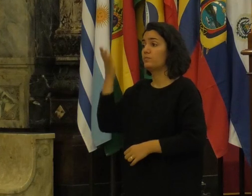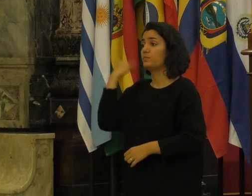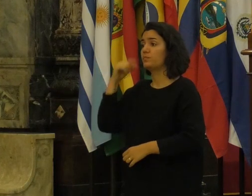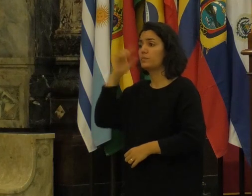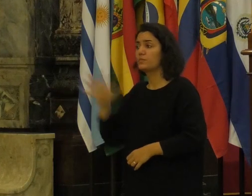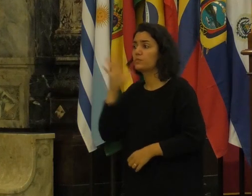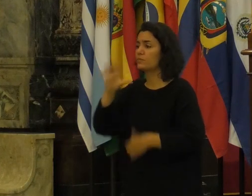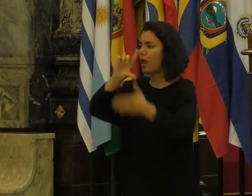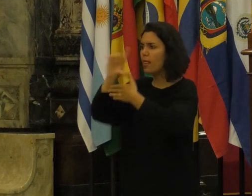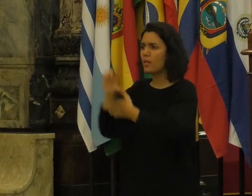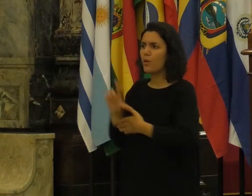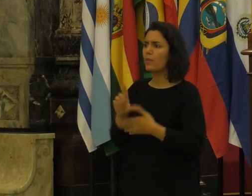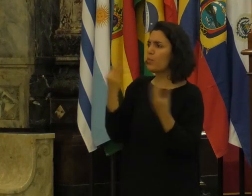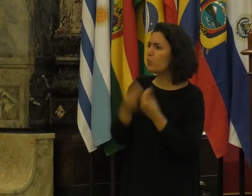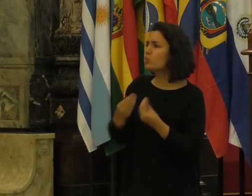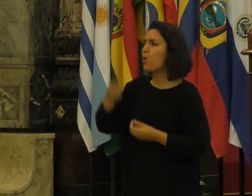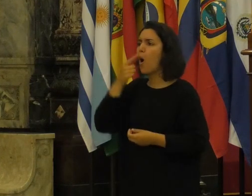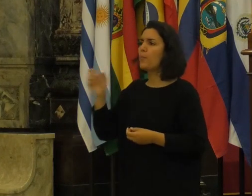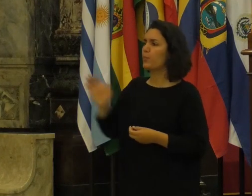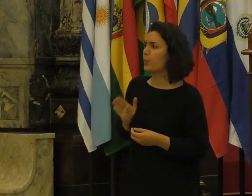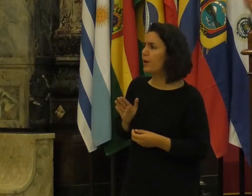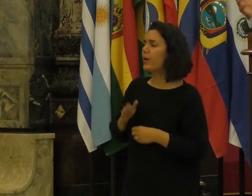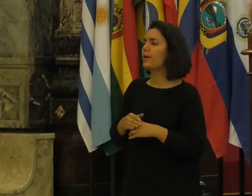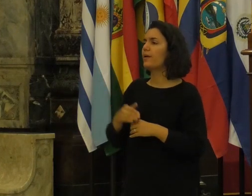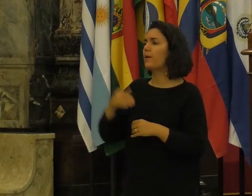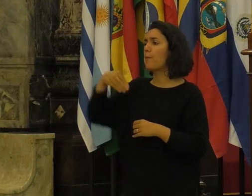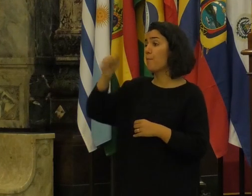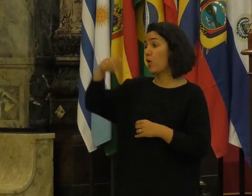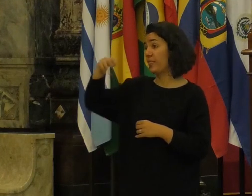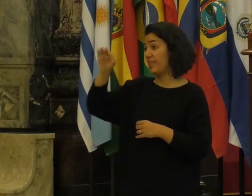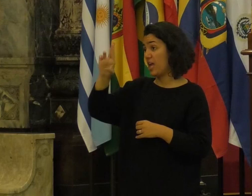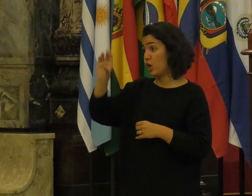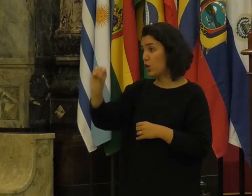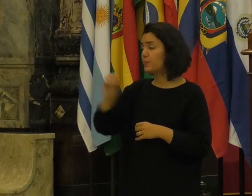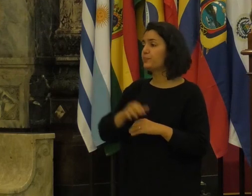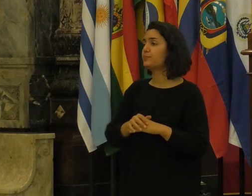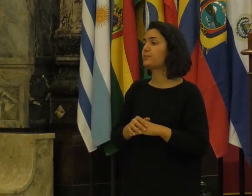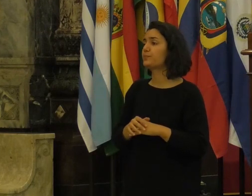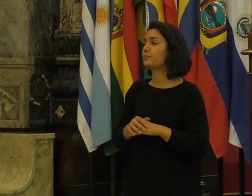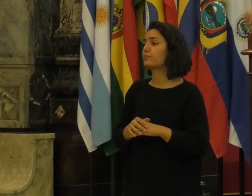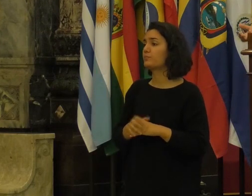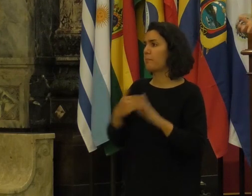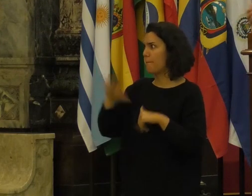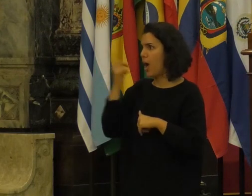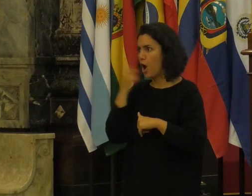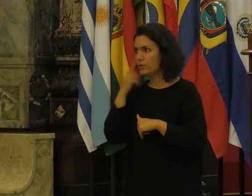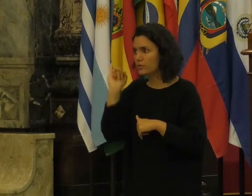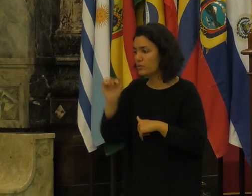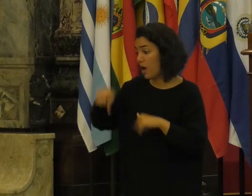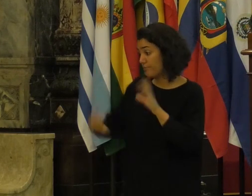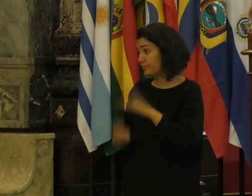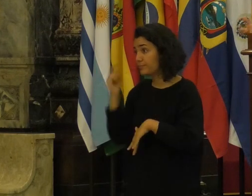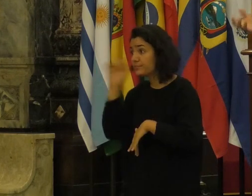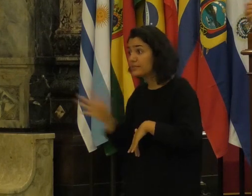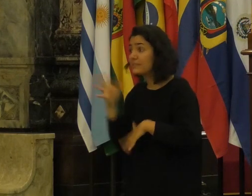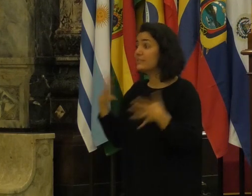psicólogos latinoamericanos, psicólogas latinoamericanos, también tienen Marisa Montero, la más conocida. Aquí surgió la psicología de la